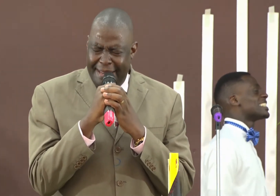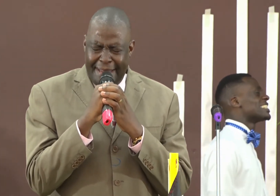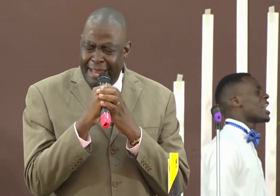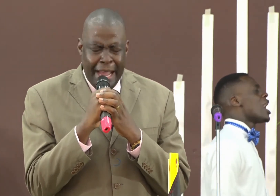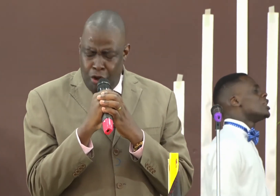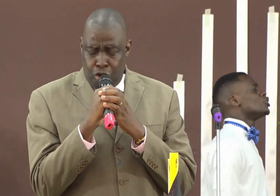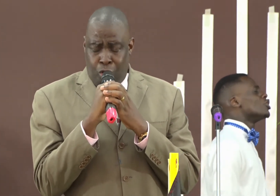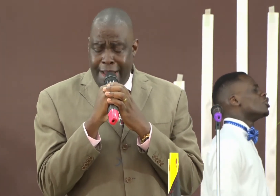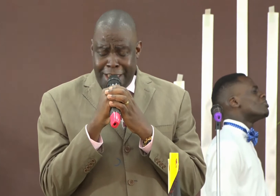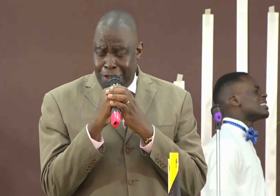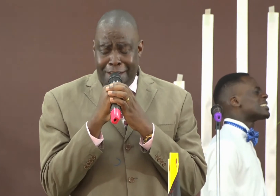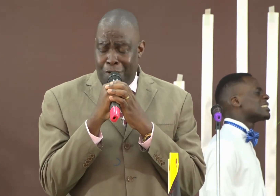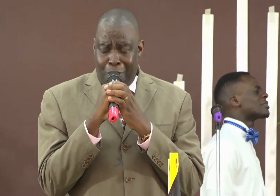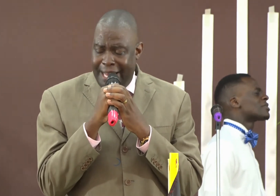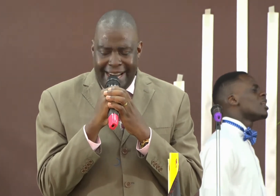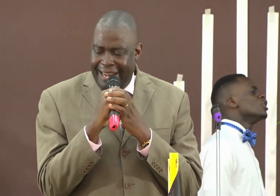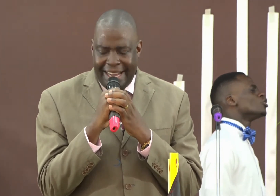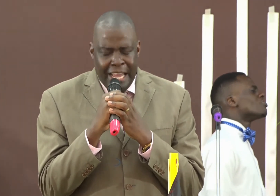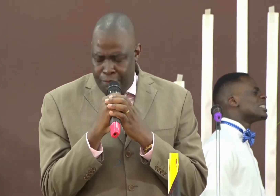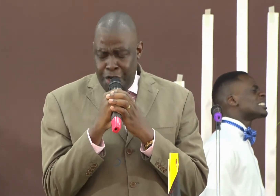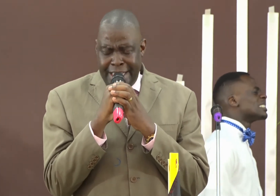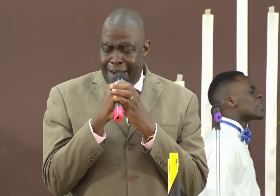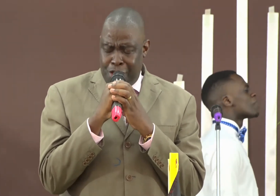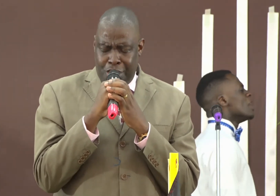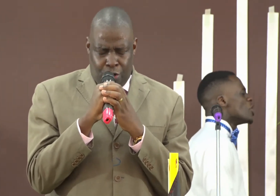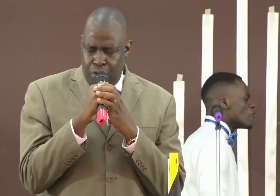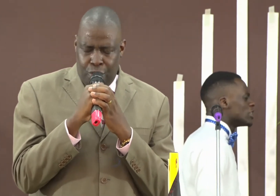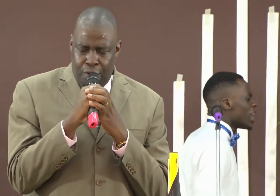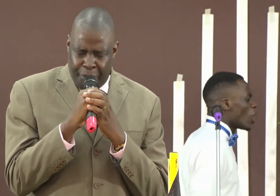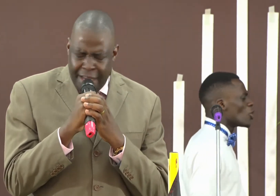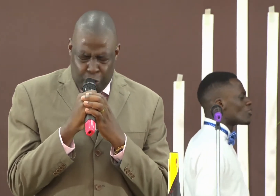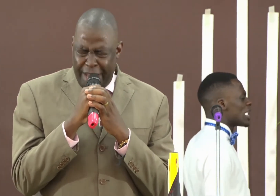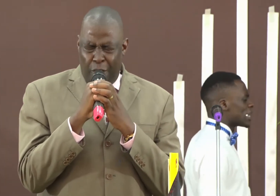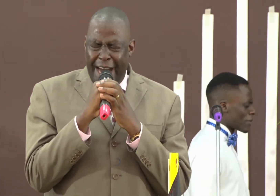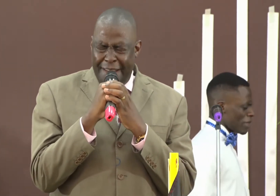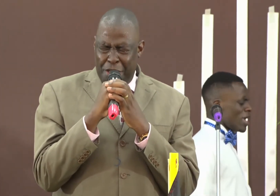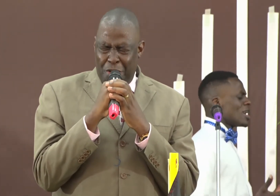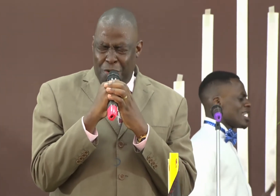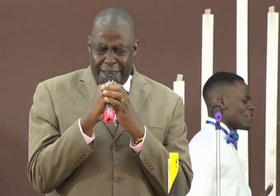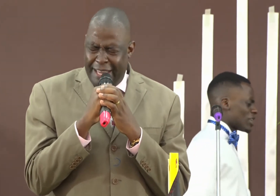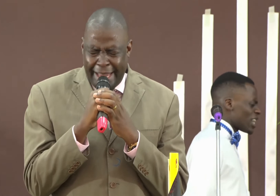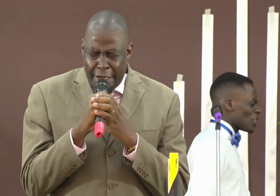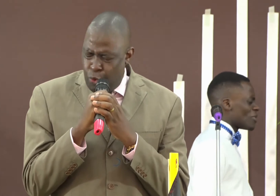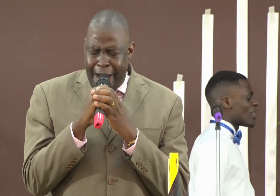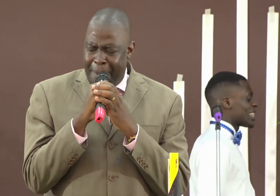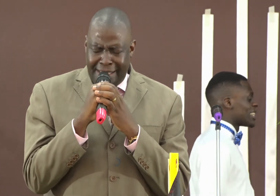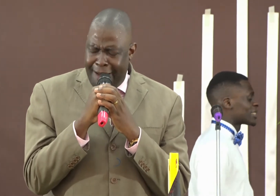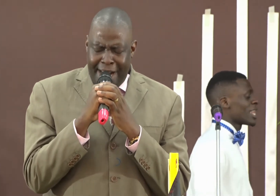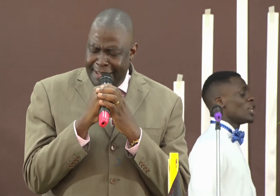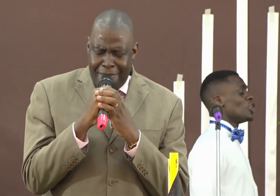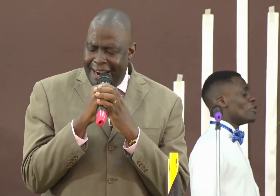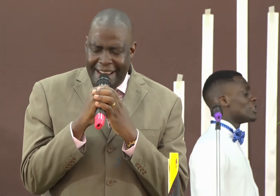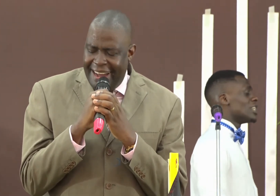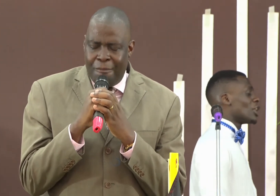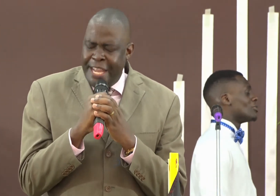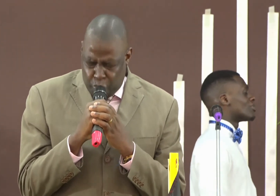manye Okula vietino kula Muna kuzino Kwe wayo jori Wambaza